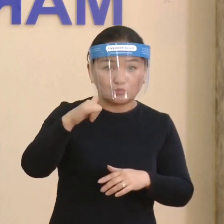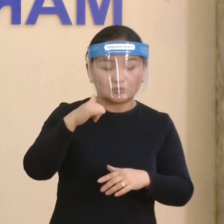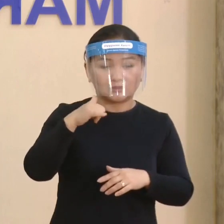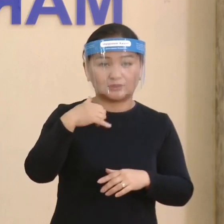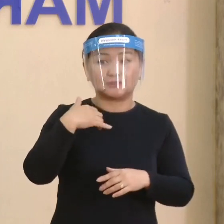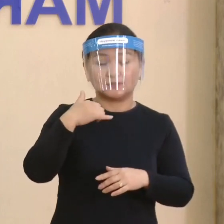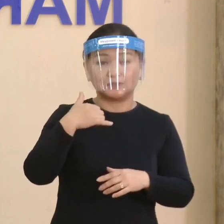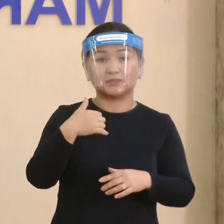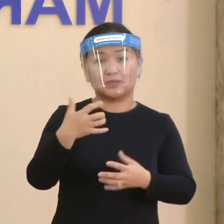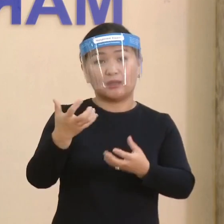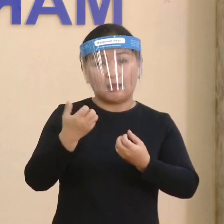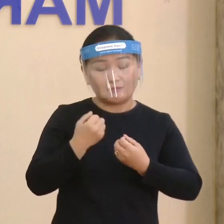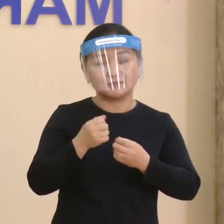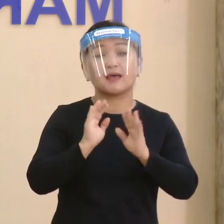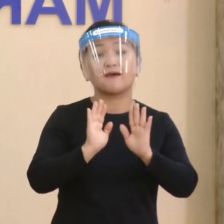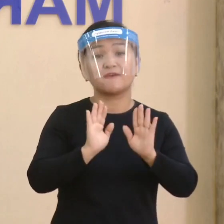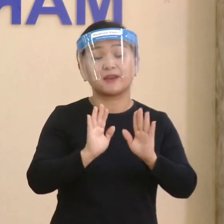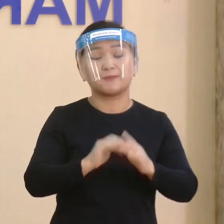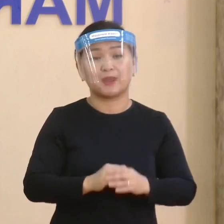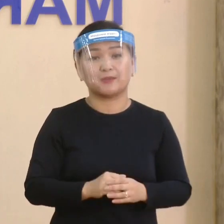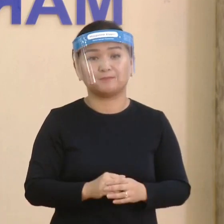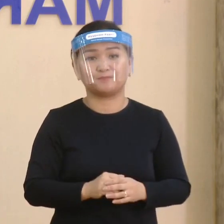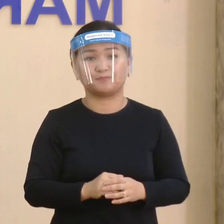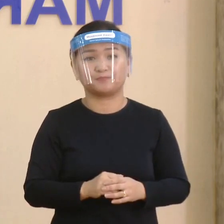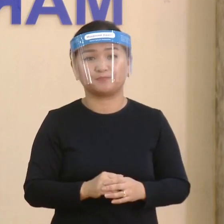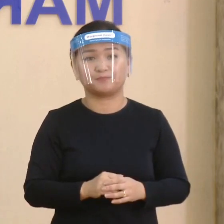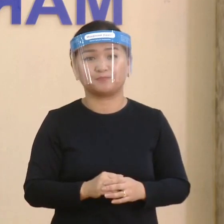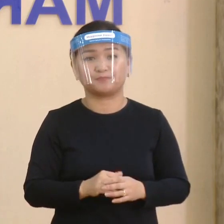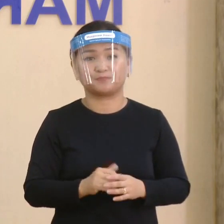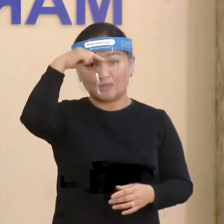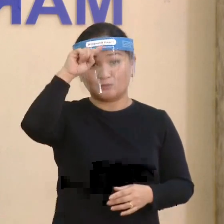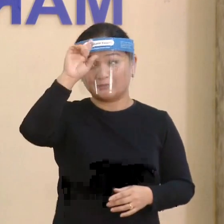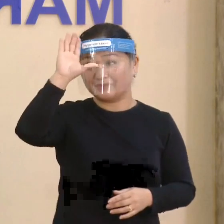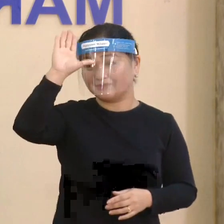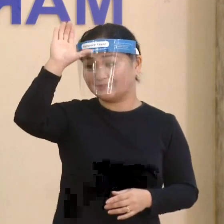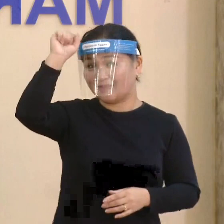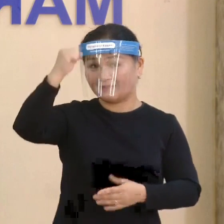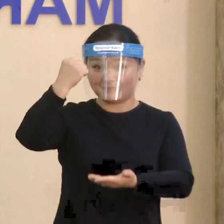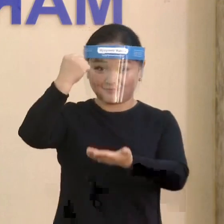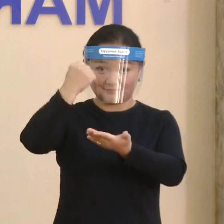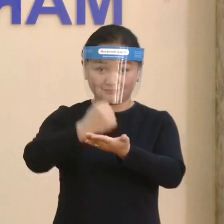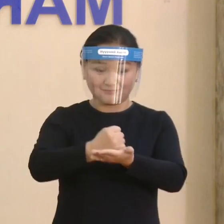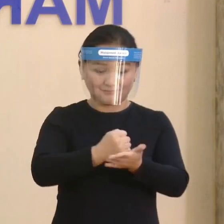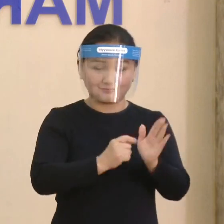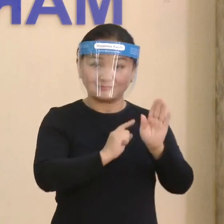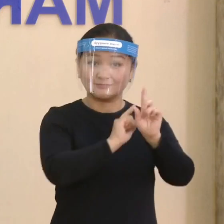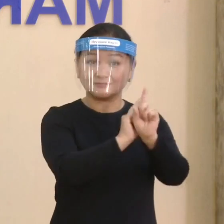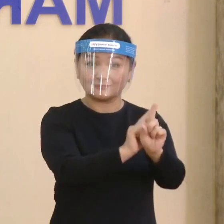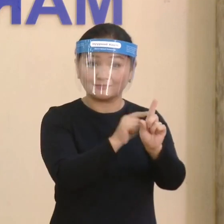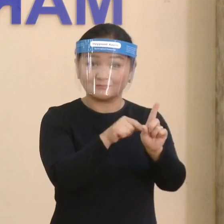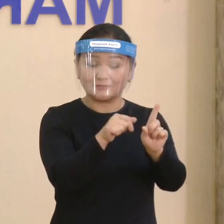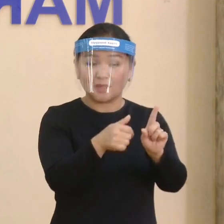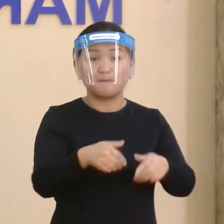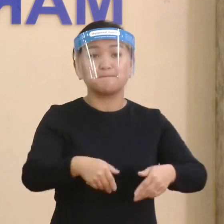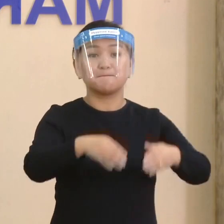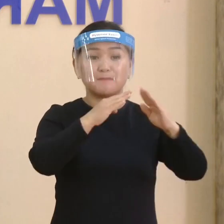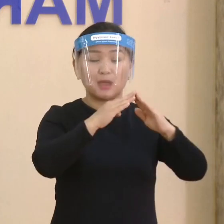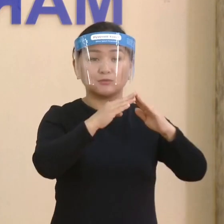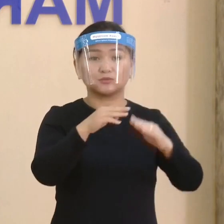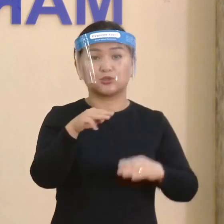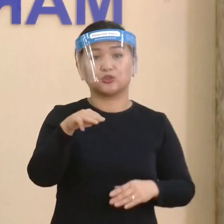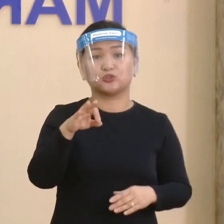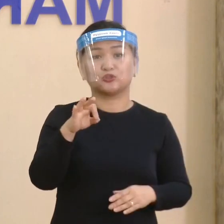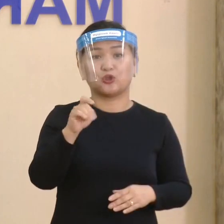бол дуудсан байна. За бид ер нь бол эрүүл мэндийн сайдын тушаалаар байгуулагдсан энэ